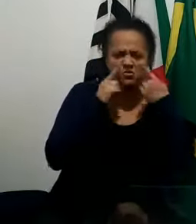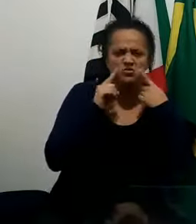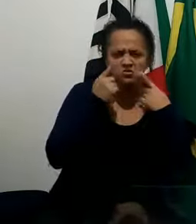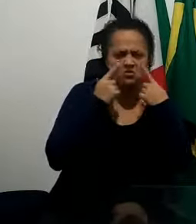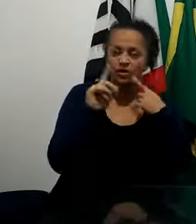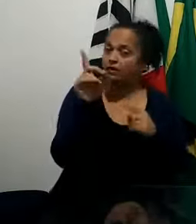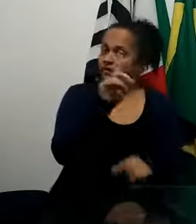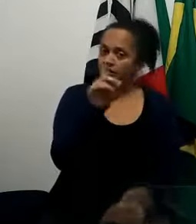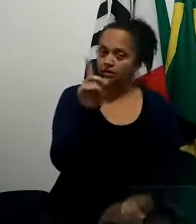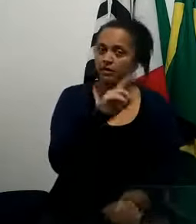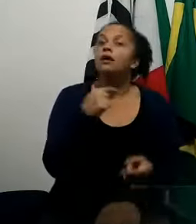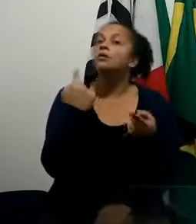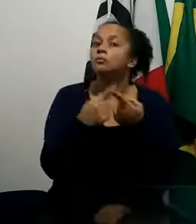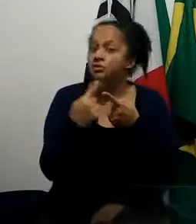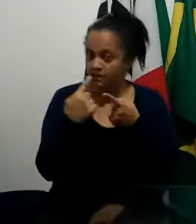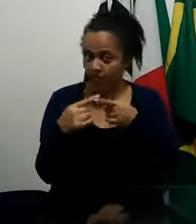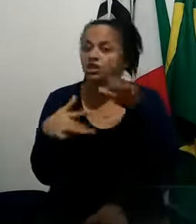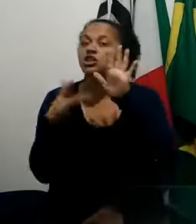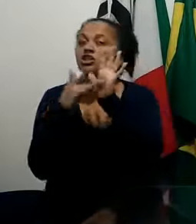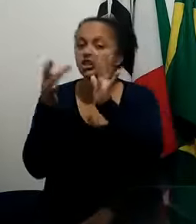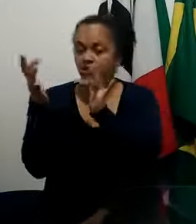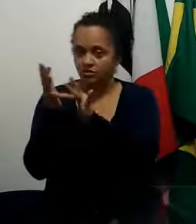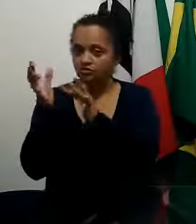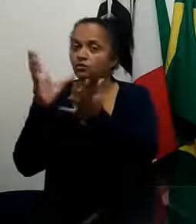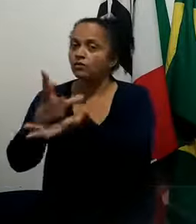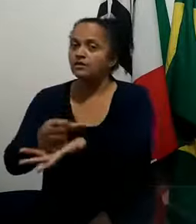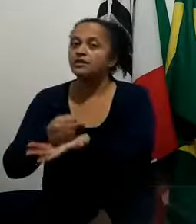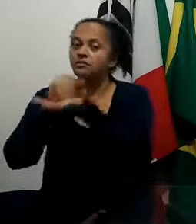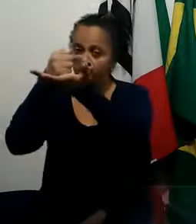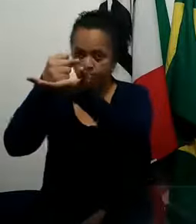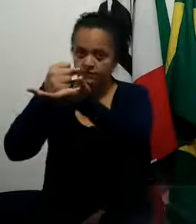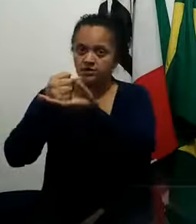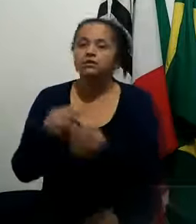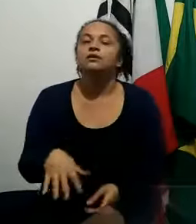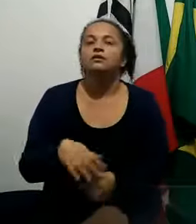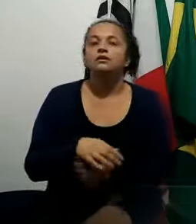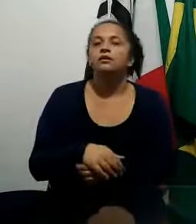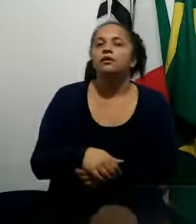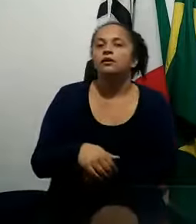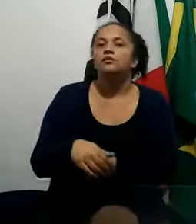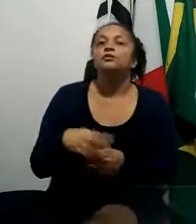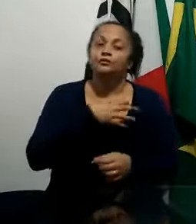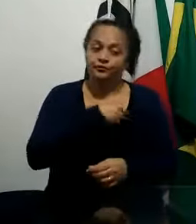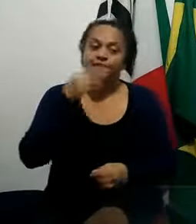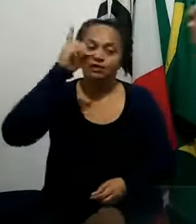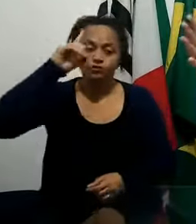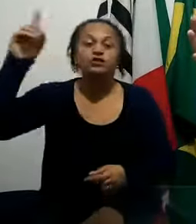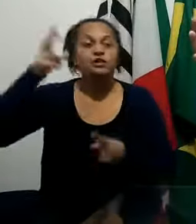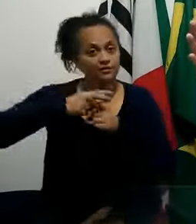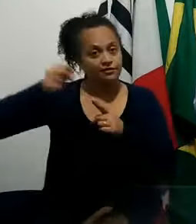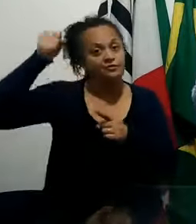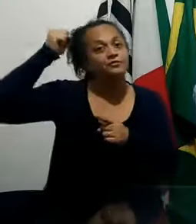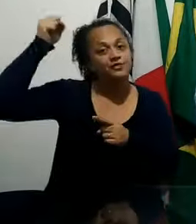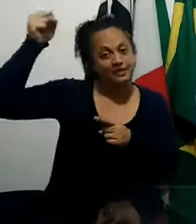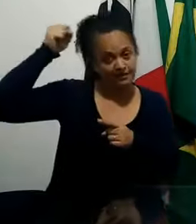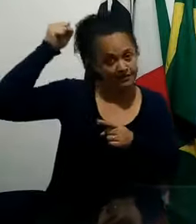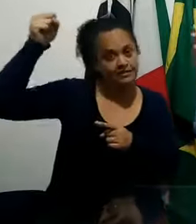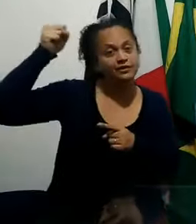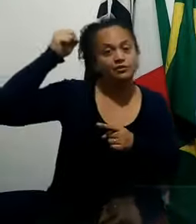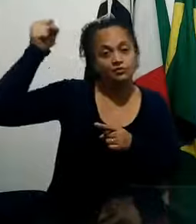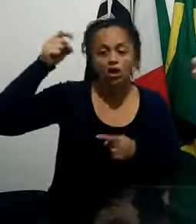Jesus Cristo, Salvador, o Filho de Deus, ele venceu, o Messias, ele venceu, e ele é